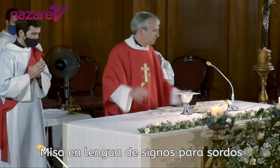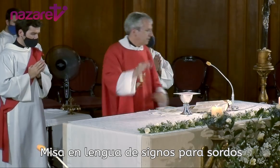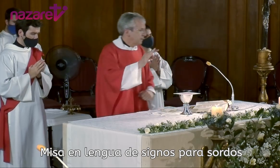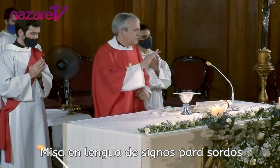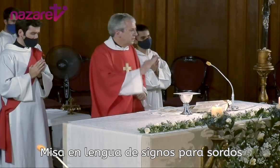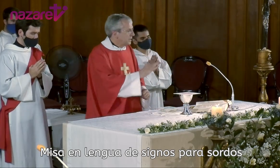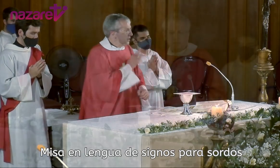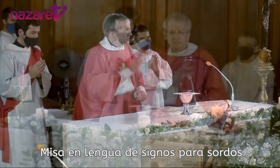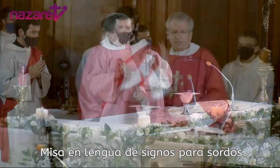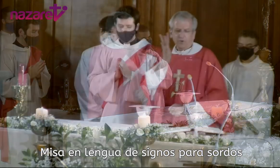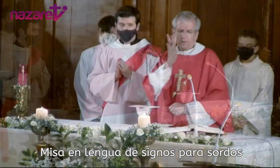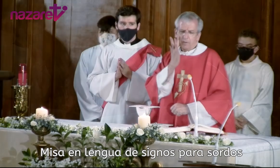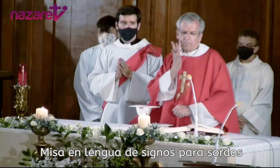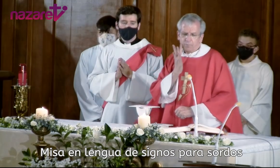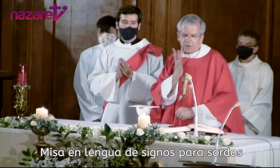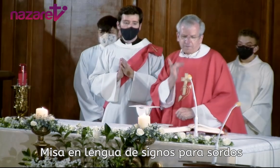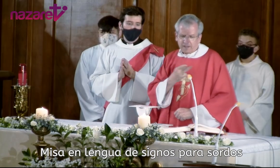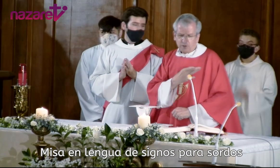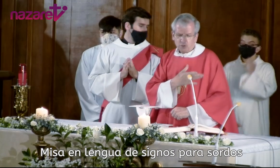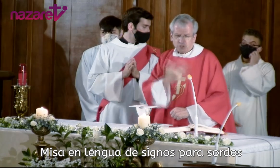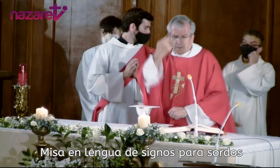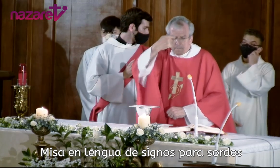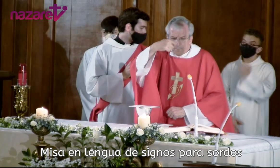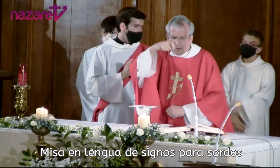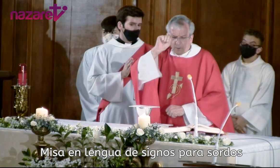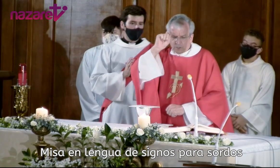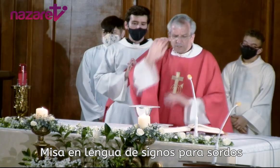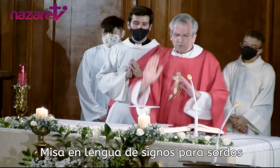santa Iglesia. Señor, purifícanos por el bautismo